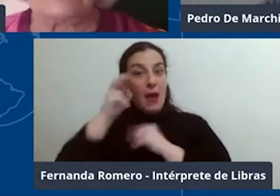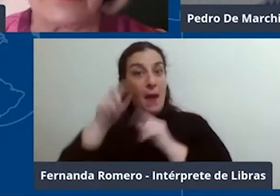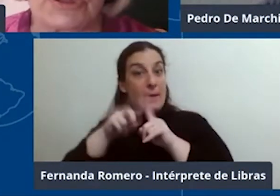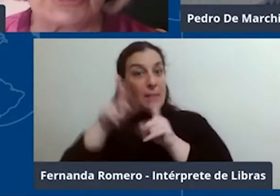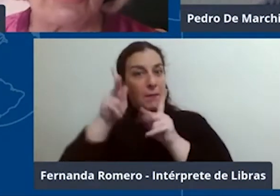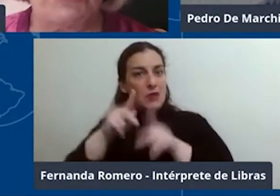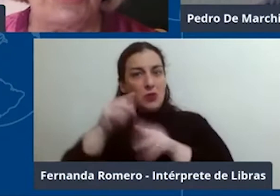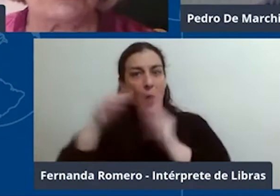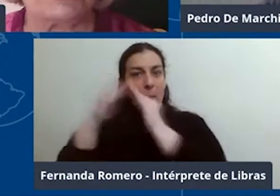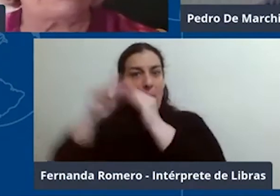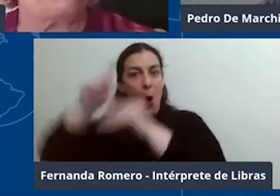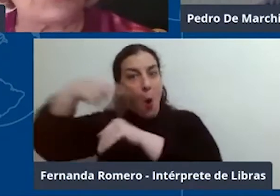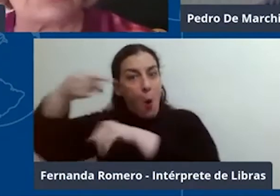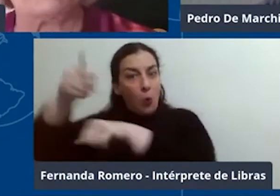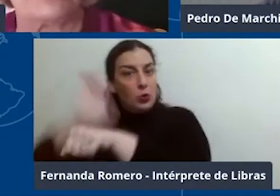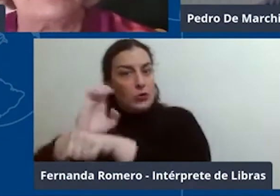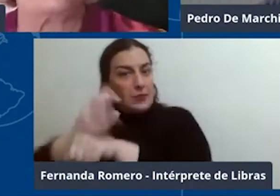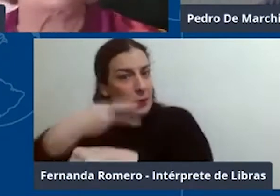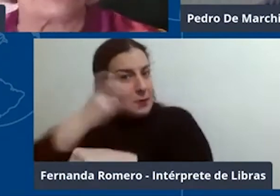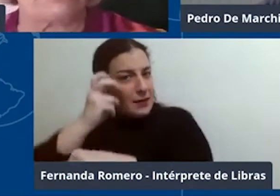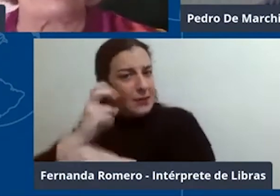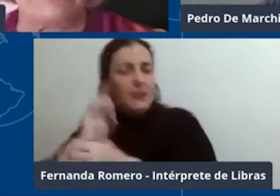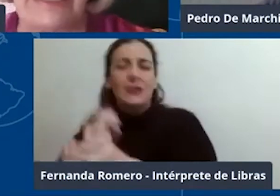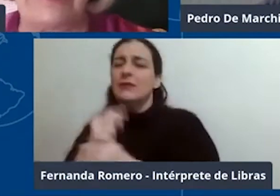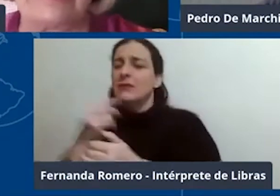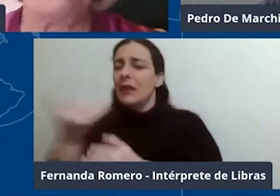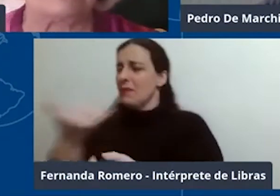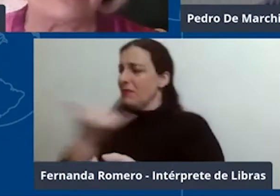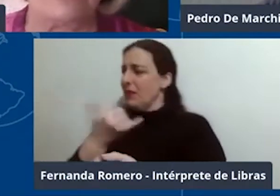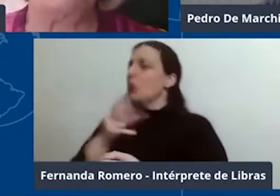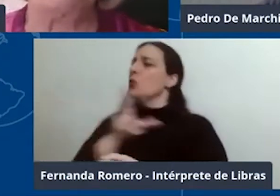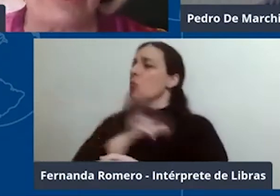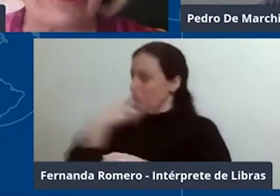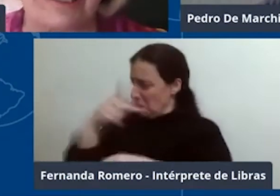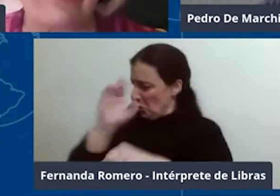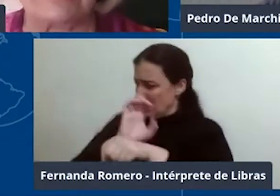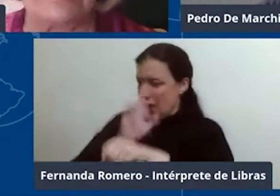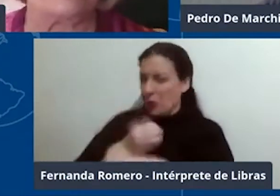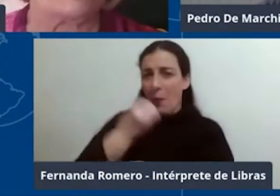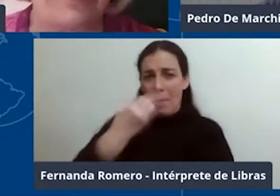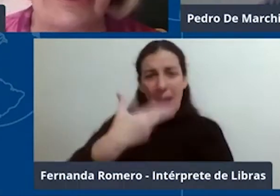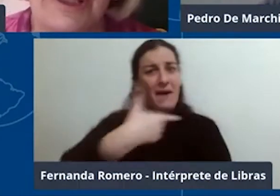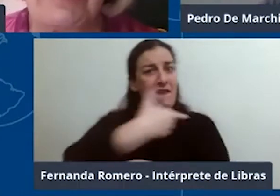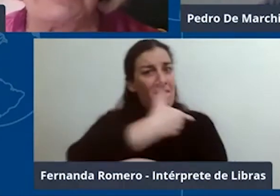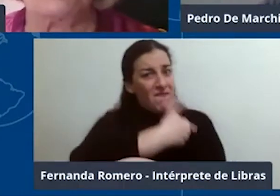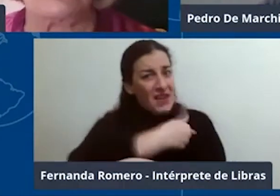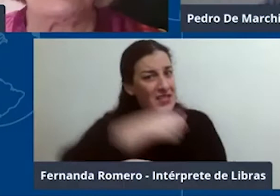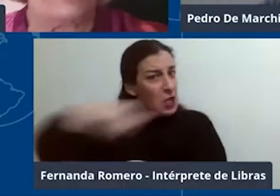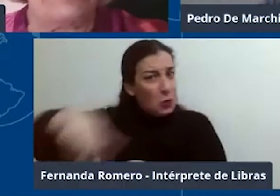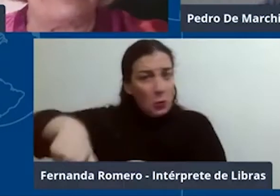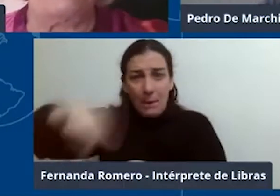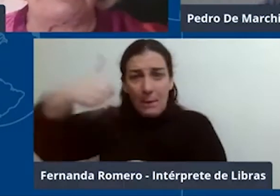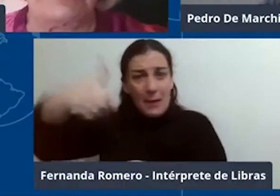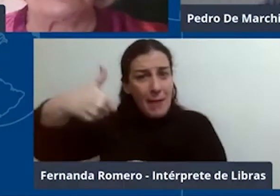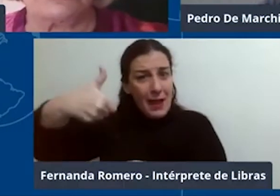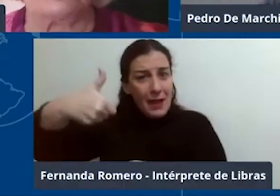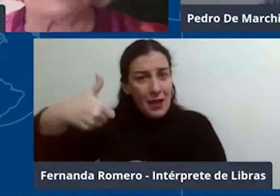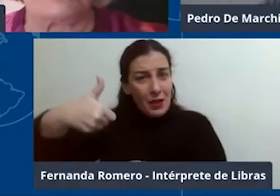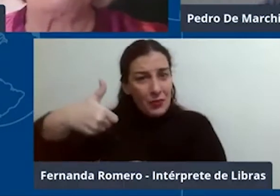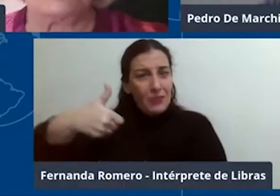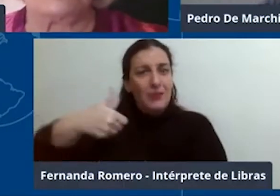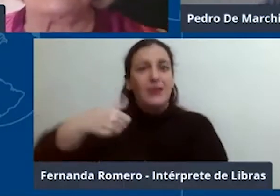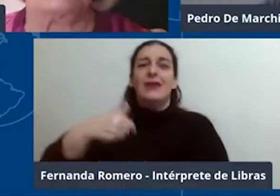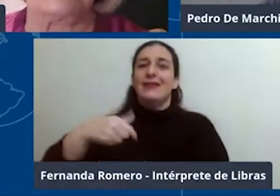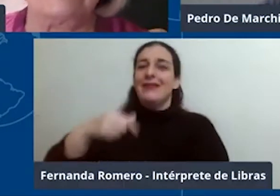olha, aí as pessoas comigo dizem, puxa, mas teu estado está bem, hein? Então, vacinando é o primeiro que está vacinando, está sempre no primeiro lugar. Ele varia, primeiro,